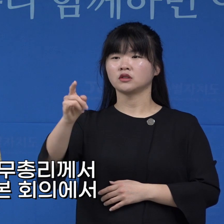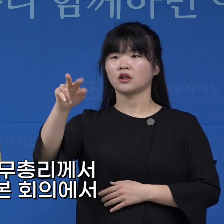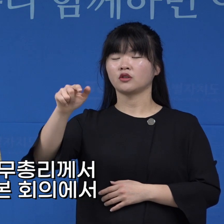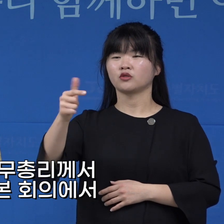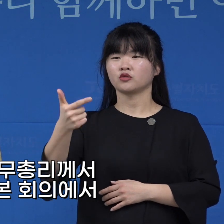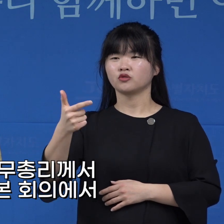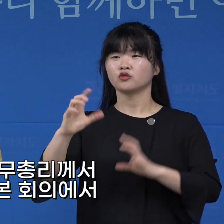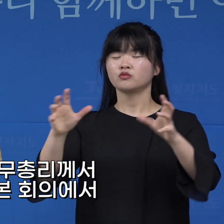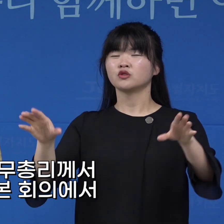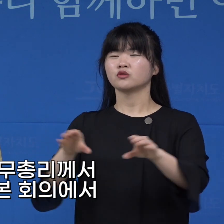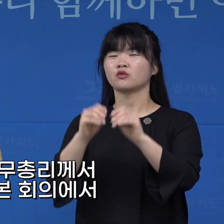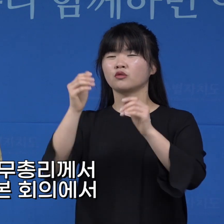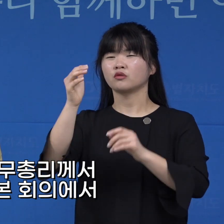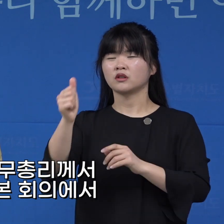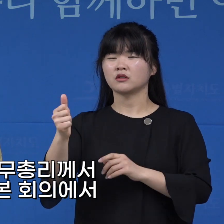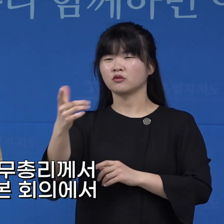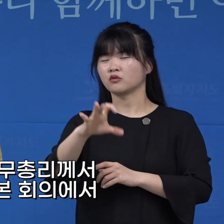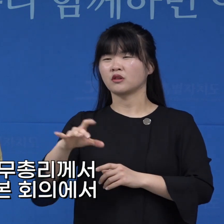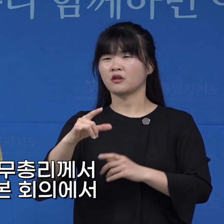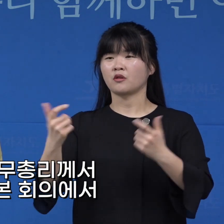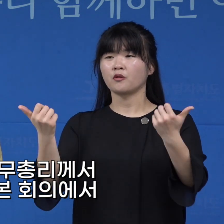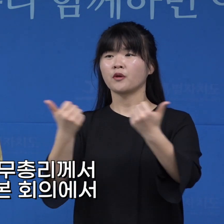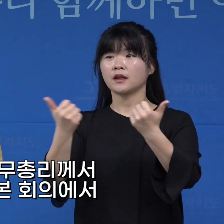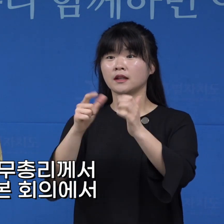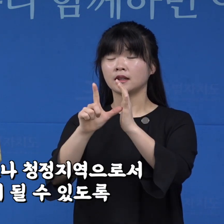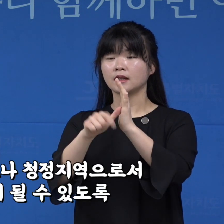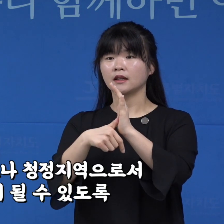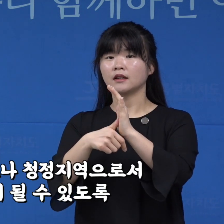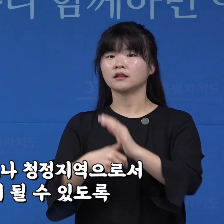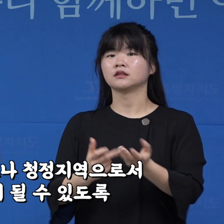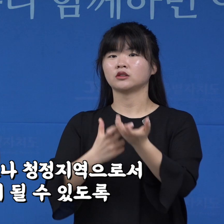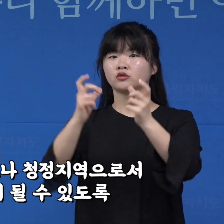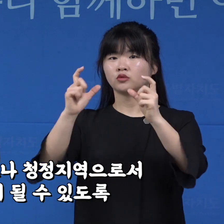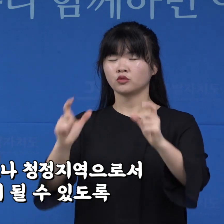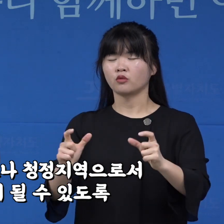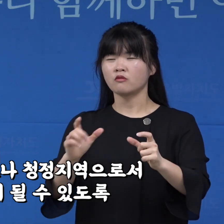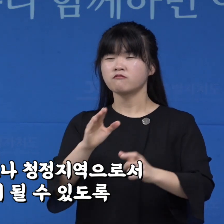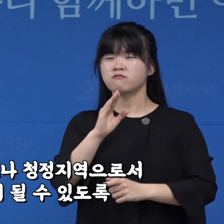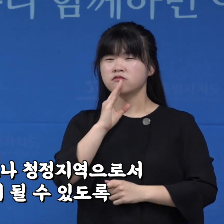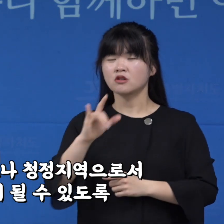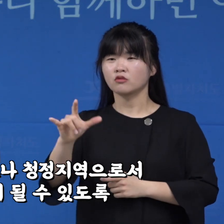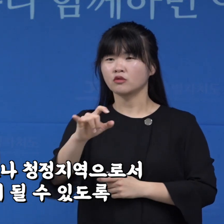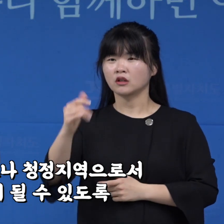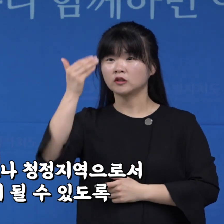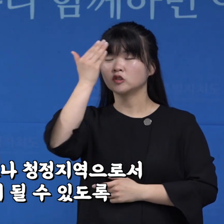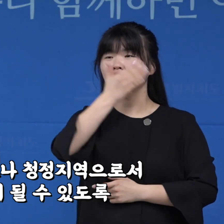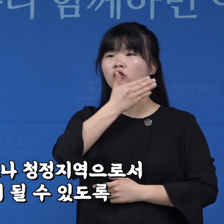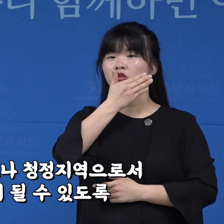국무총리께서 코로나19 중대본 회의에서 이런 말씀을 하셨습니다. 제주도는 사실상 코로나